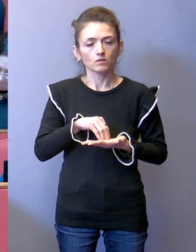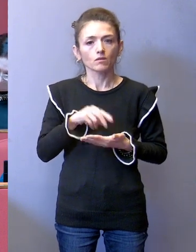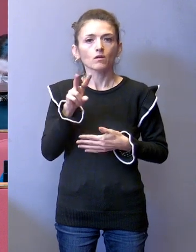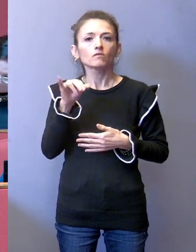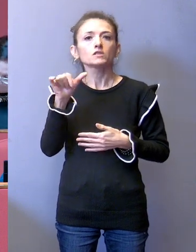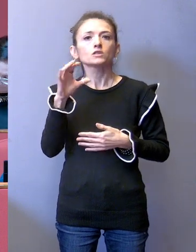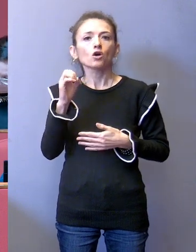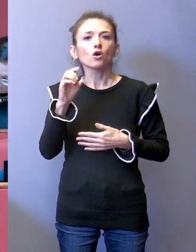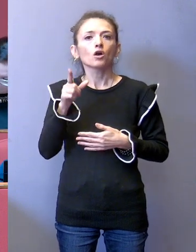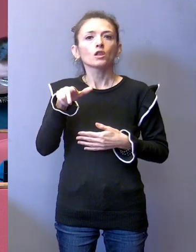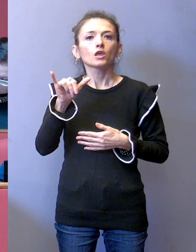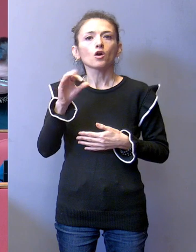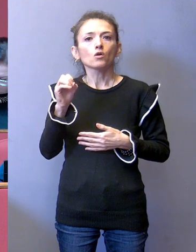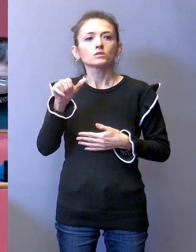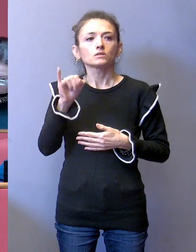viscogliosi